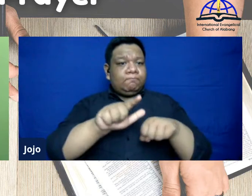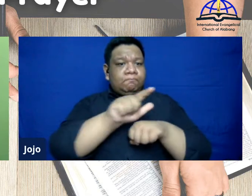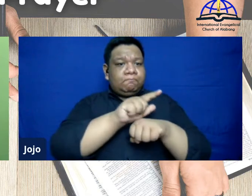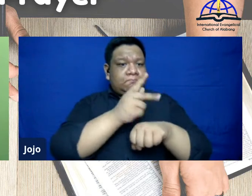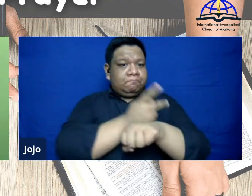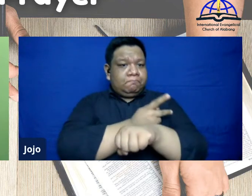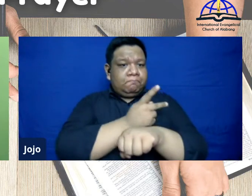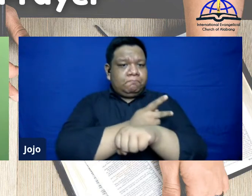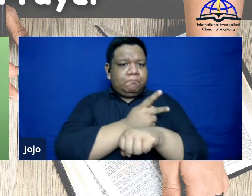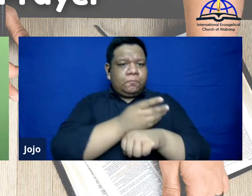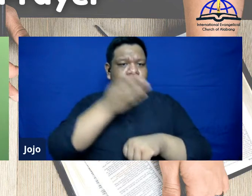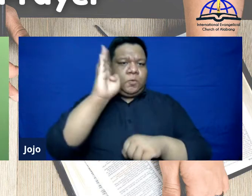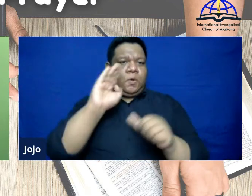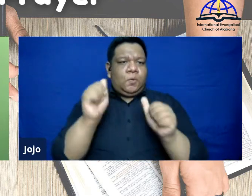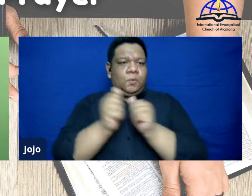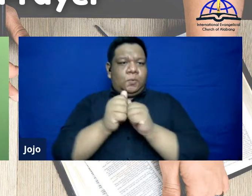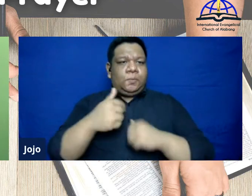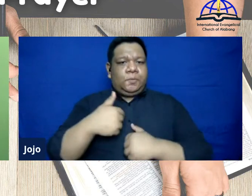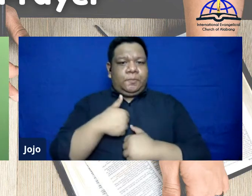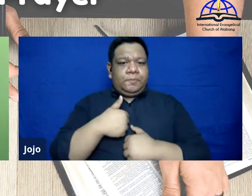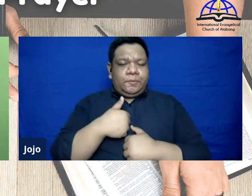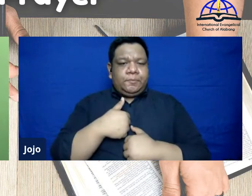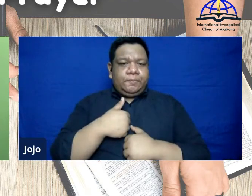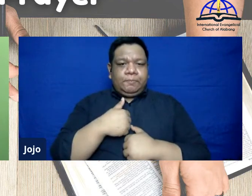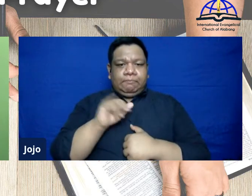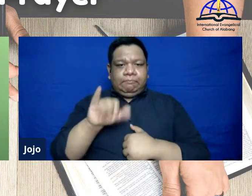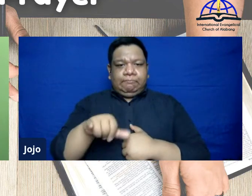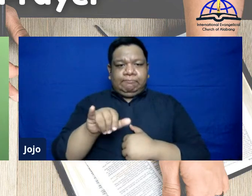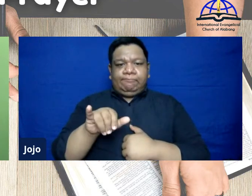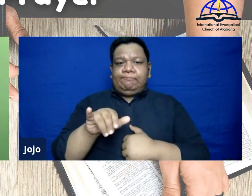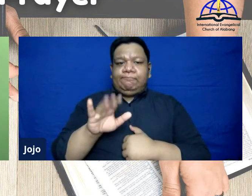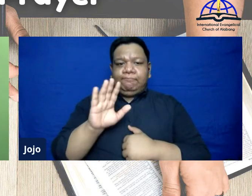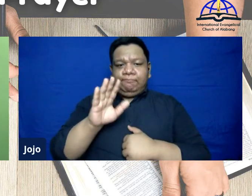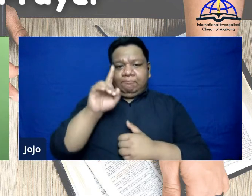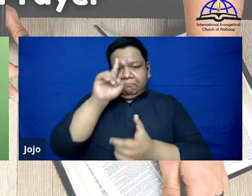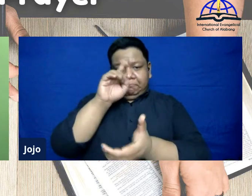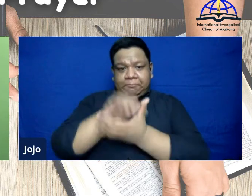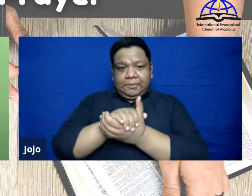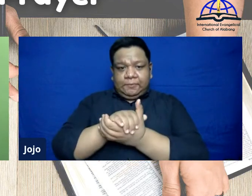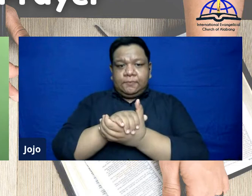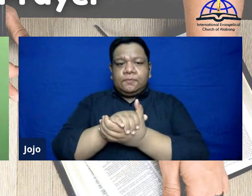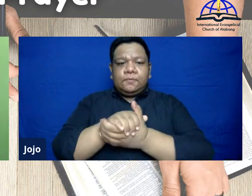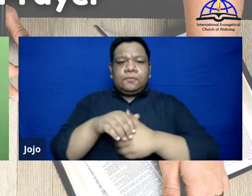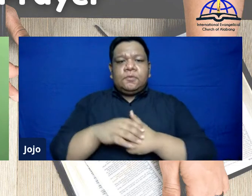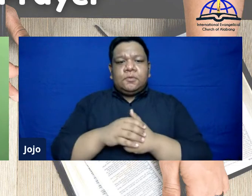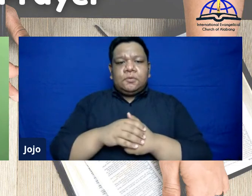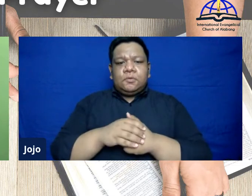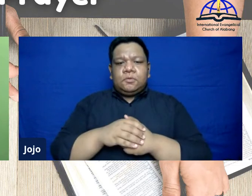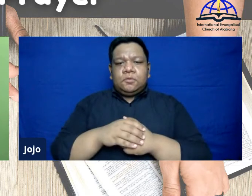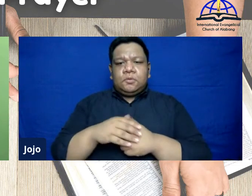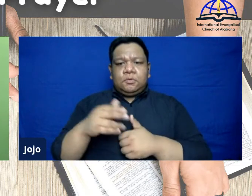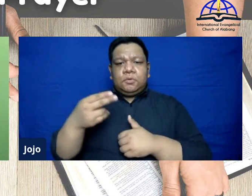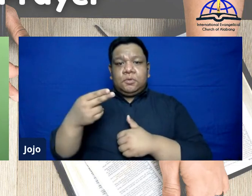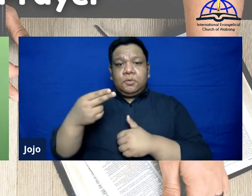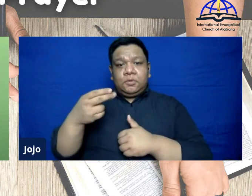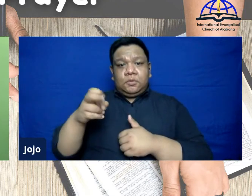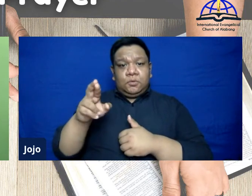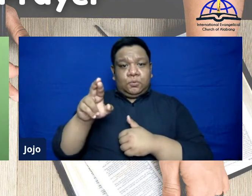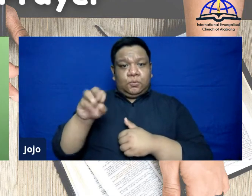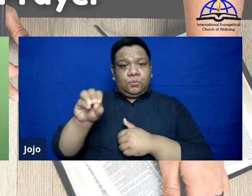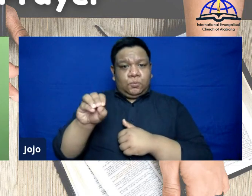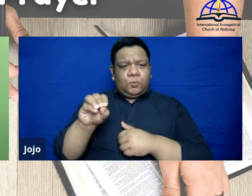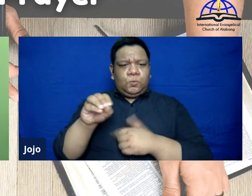God was with me. Yan yung kanyang ano, yan yung kanyang paniniwala. The heroic and